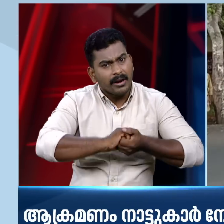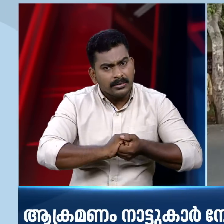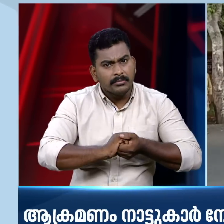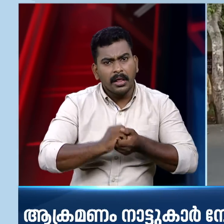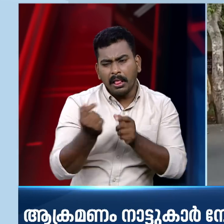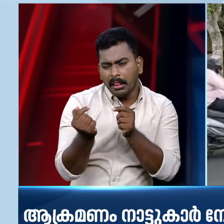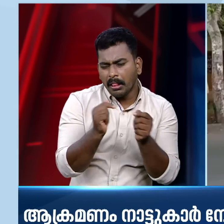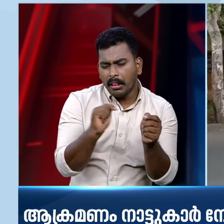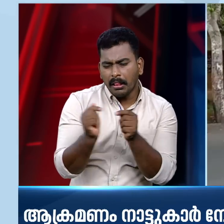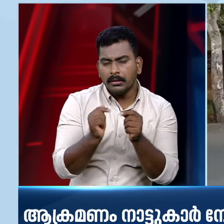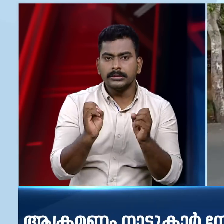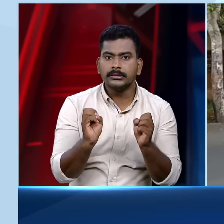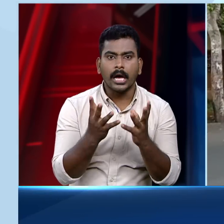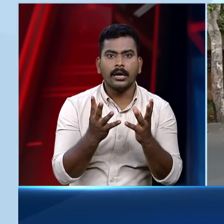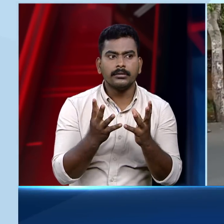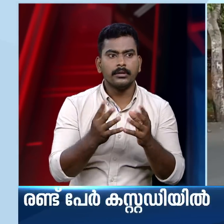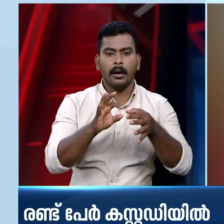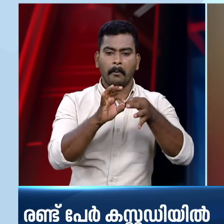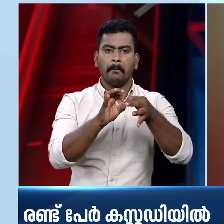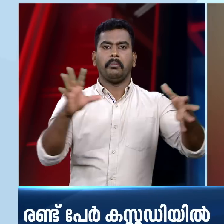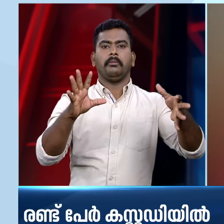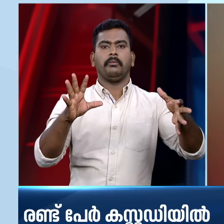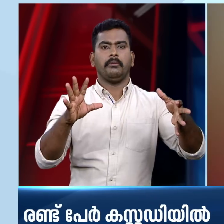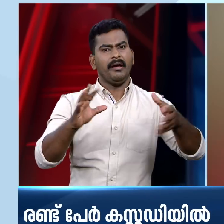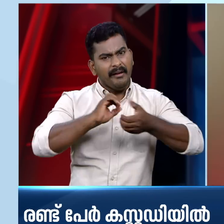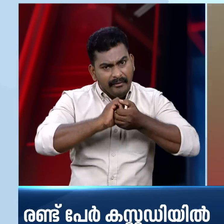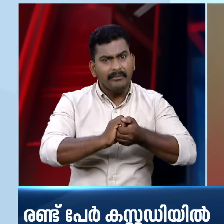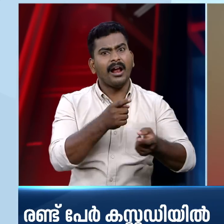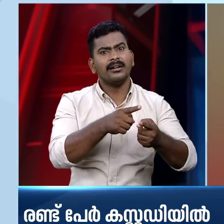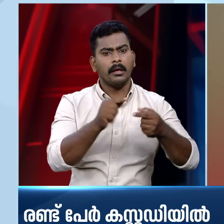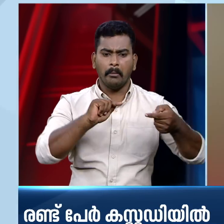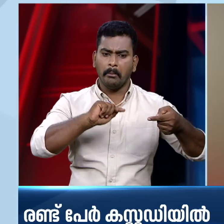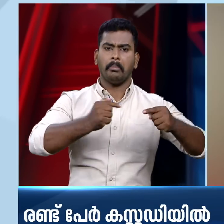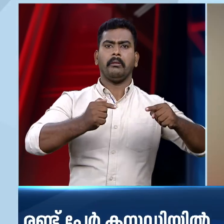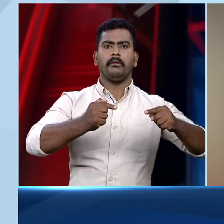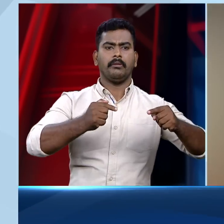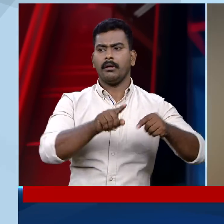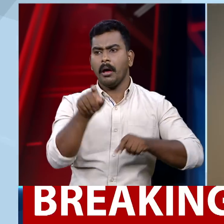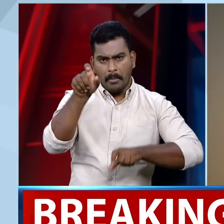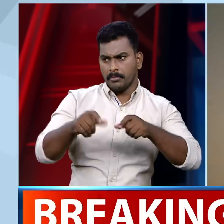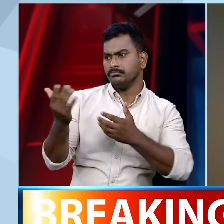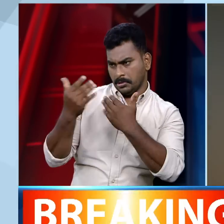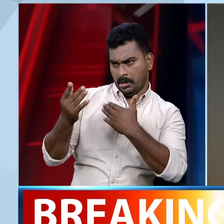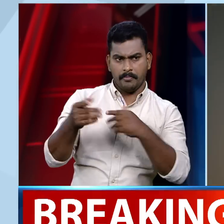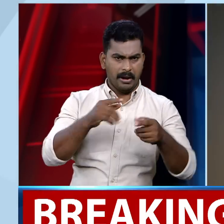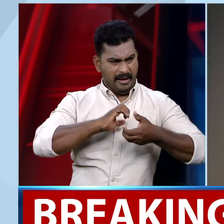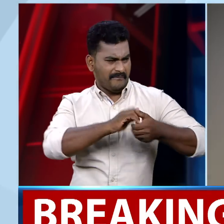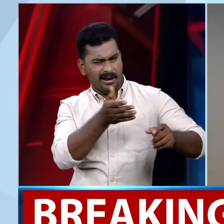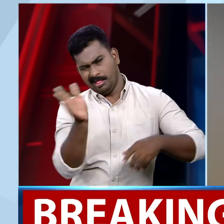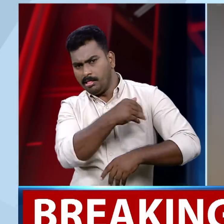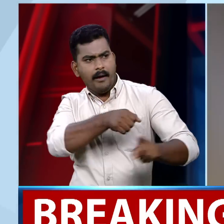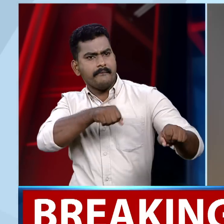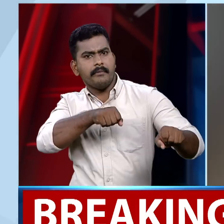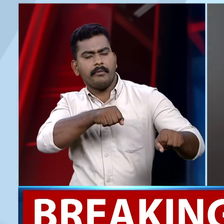കയ്യാങ്കളിയും ഉണ്ടായി. അവിടെ നിന്ന് പിണങ്ങി രണ്ടുപേരും രണ്ട് വഴിക്ക് പോയി. തിരിച്ചെത്തിയ അജയൻ മറ്റു ചില്ലറെ കൂടി കൂട്ടി വന്ന് സന്തോഷിന്റെ